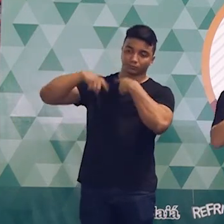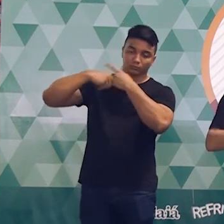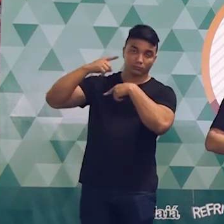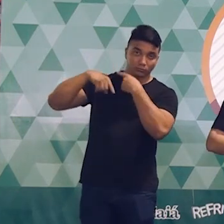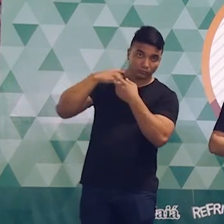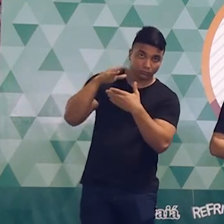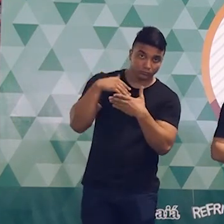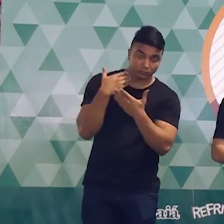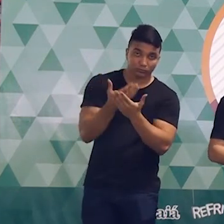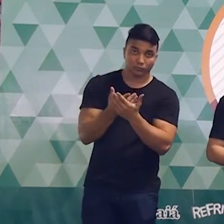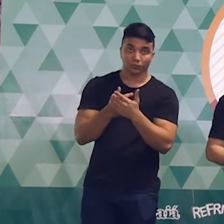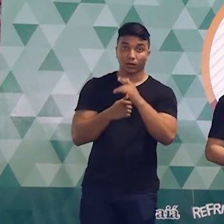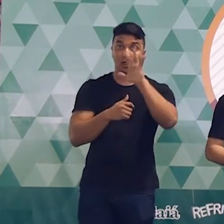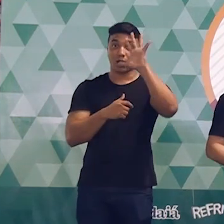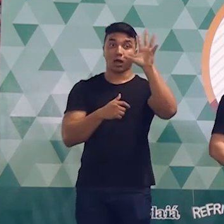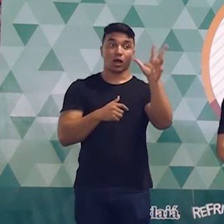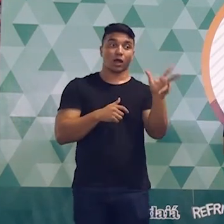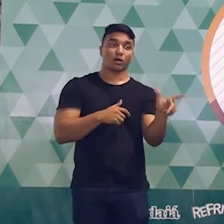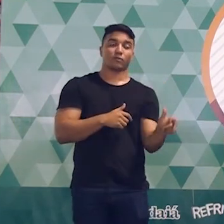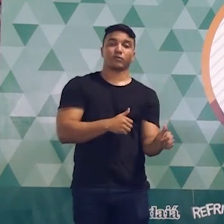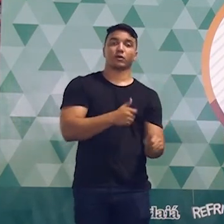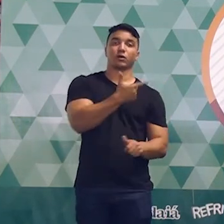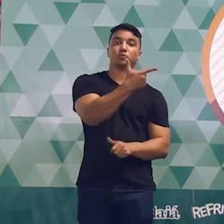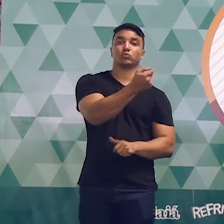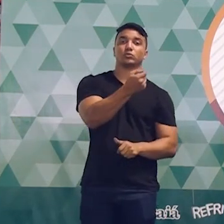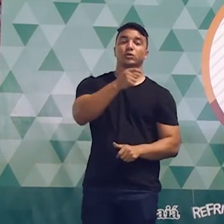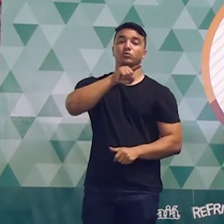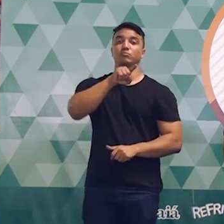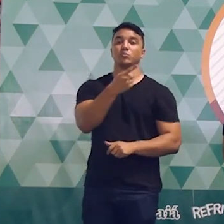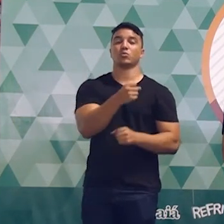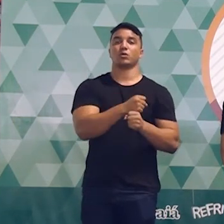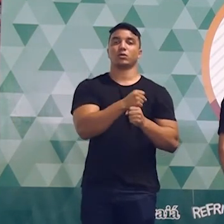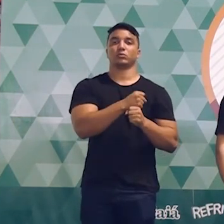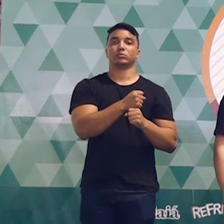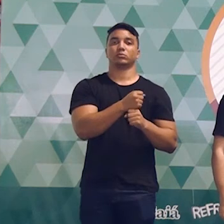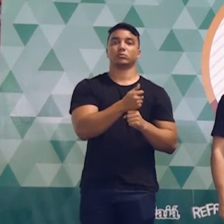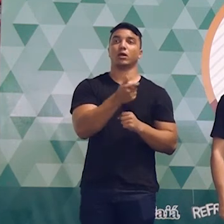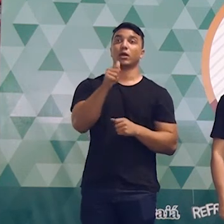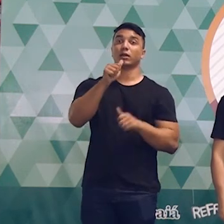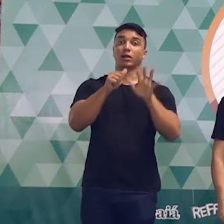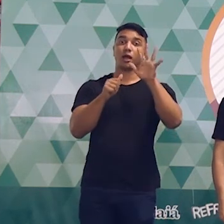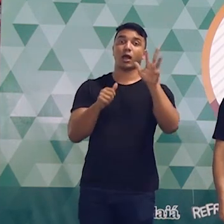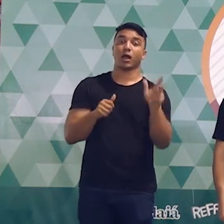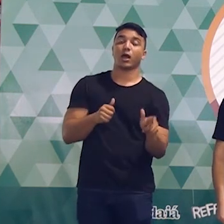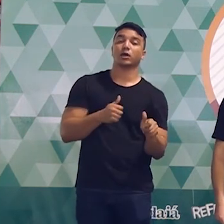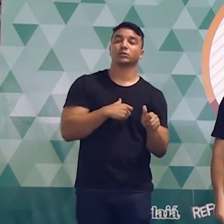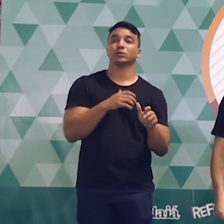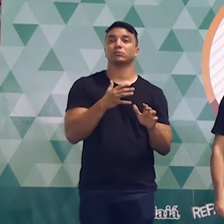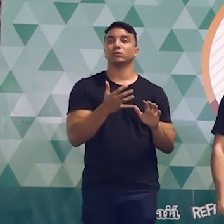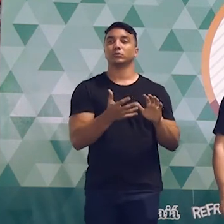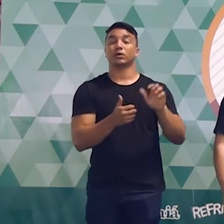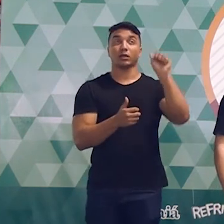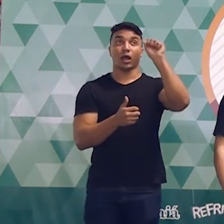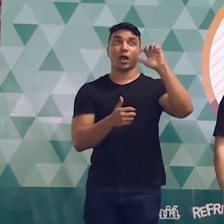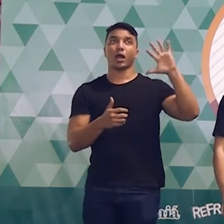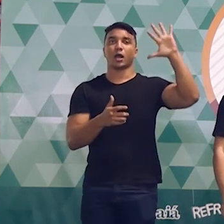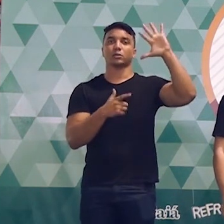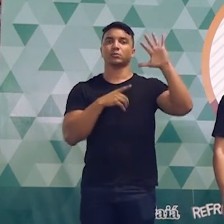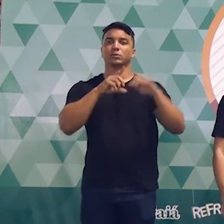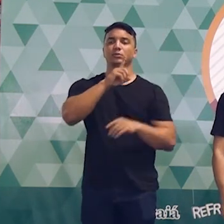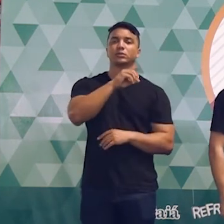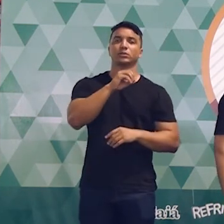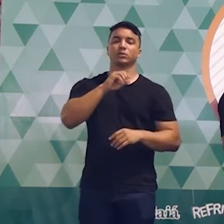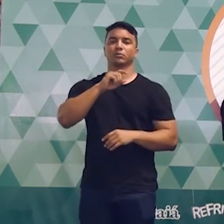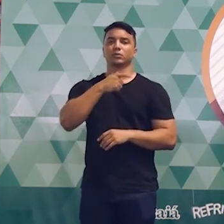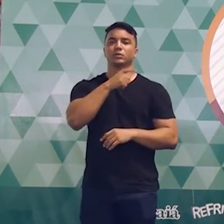Agora, a galera está lá na África há 200 mil anos. Na Ásia, pelo menos uns 100 mil anos a menos